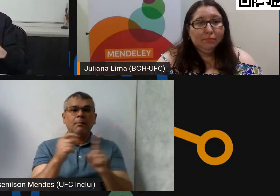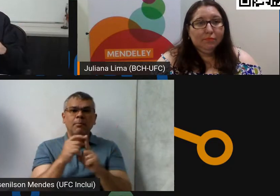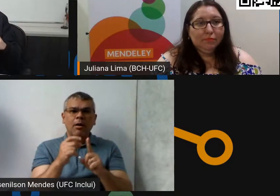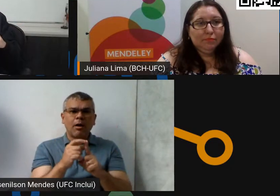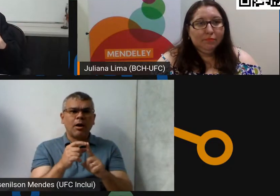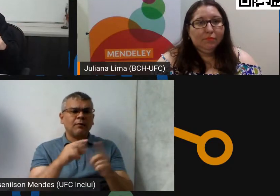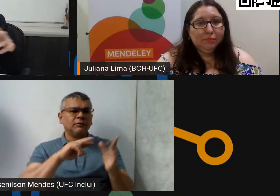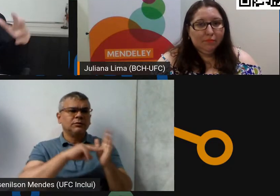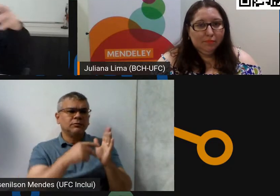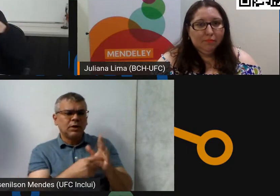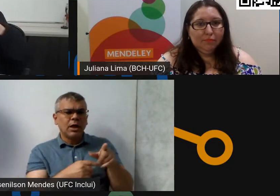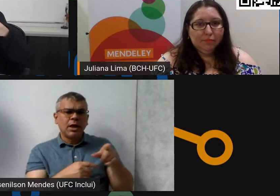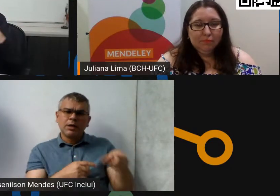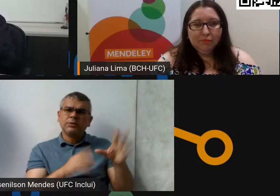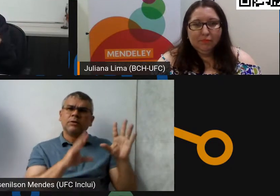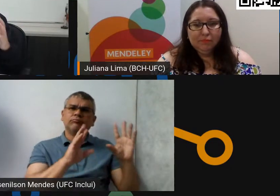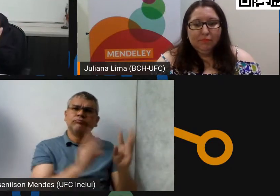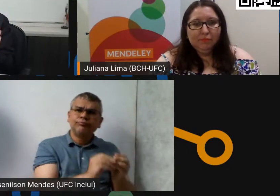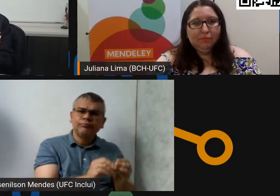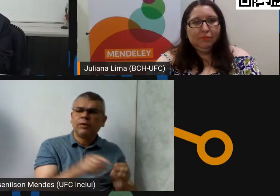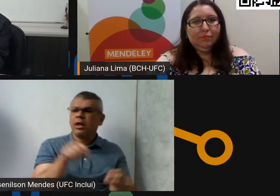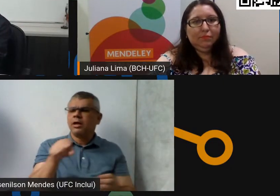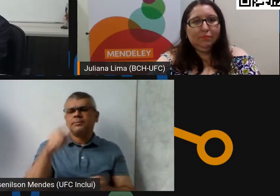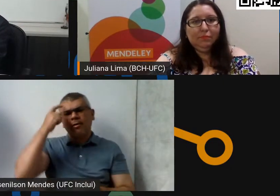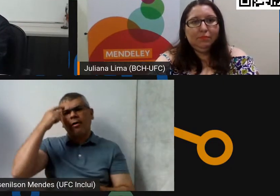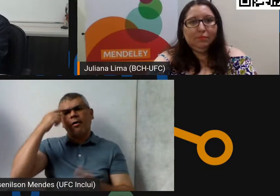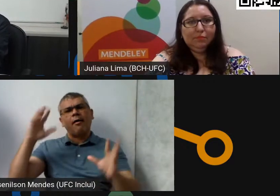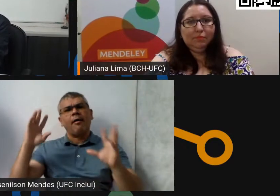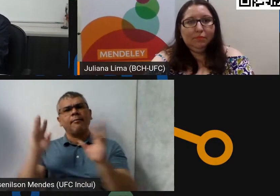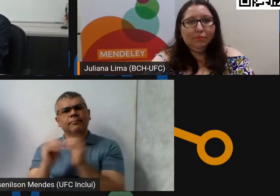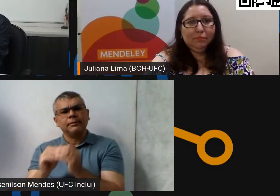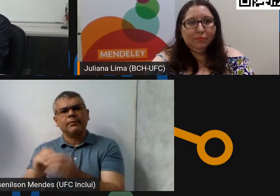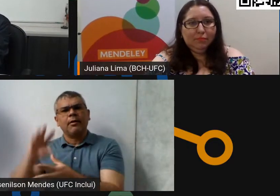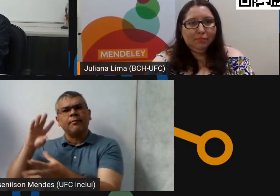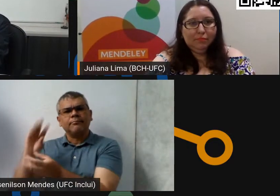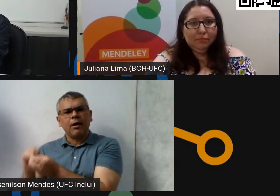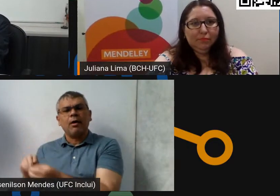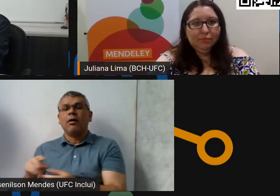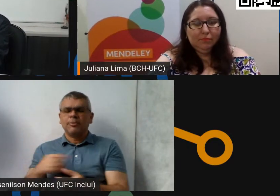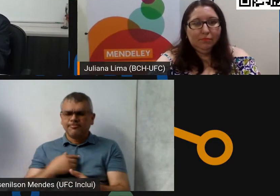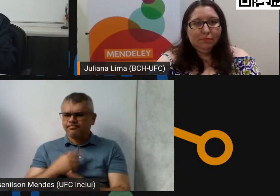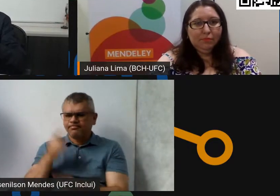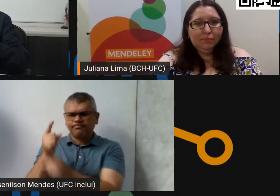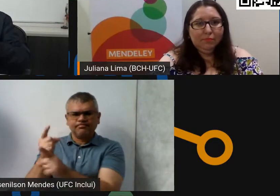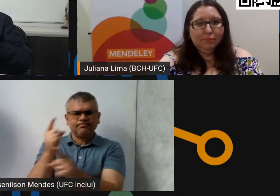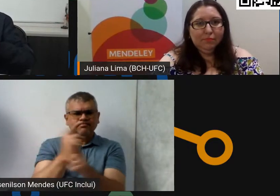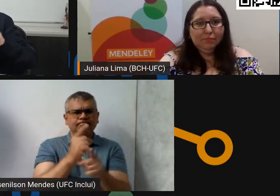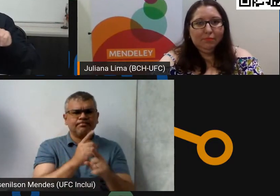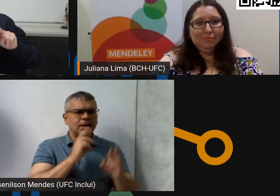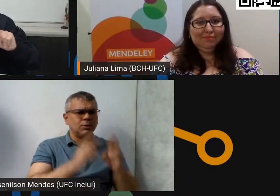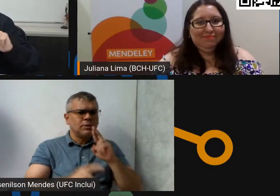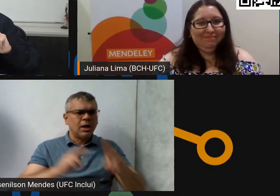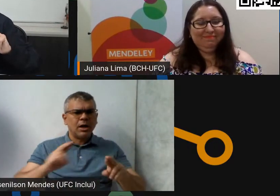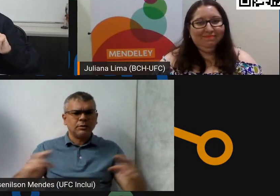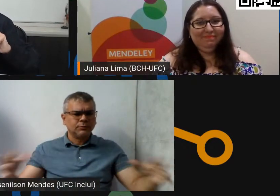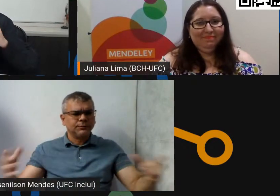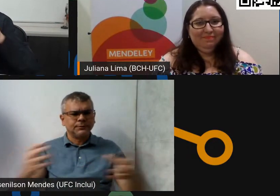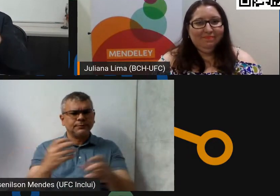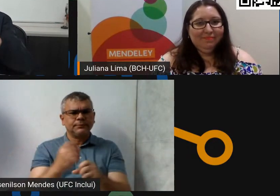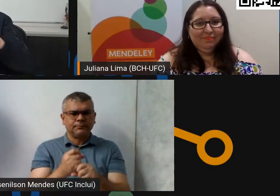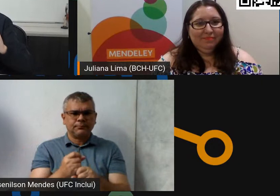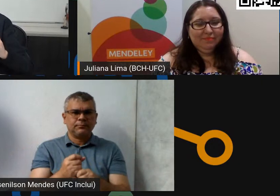coisa, esse concluiu isso, eu posso juntar isso com aquilo, como se faz na filosofia. Né? Então, a diferença entre a